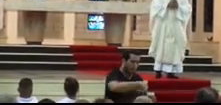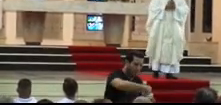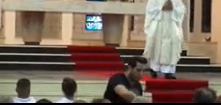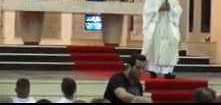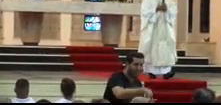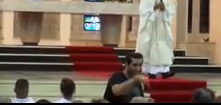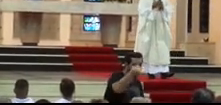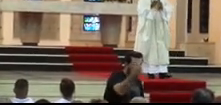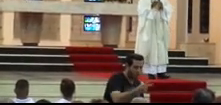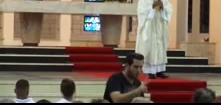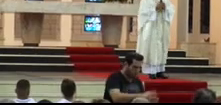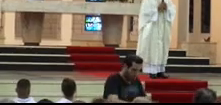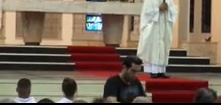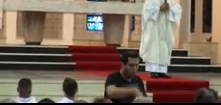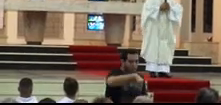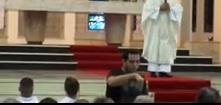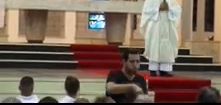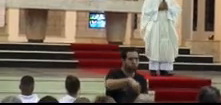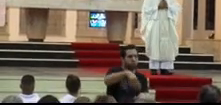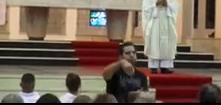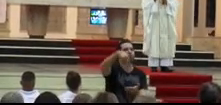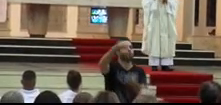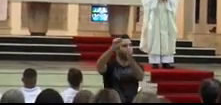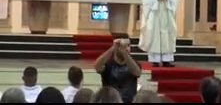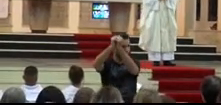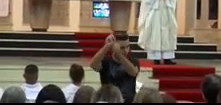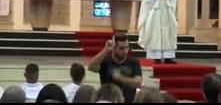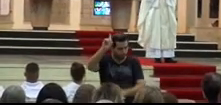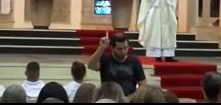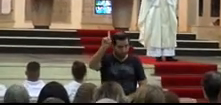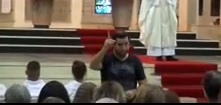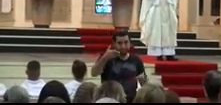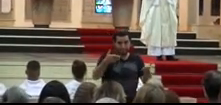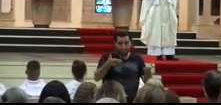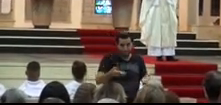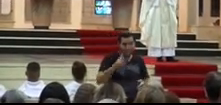Hoje, esse é um dia especial para todos nós, para a Igreja.